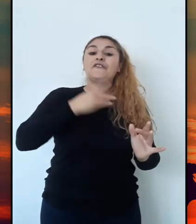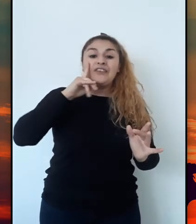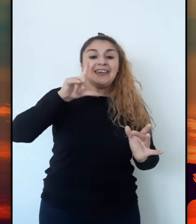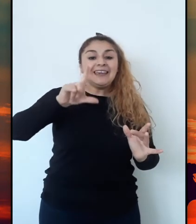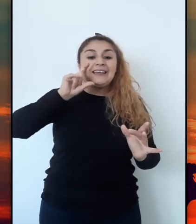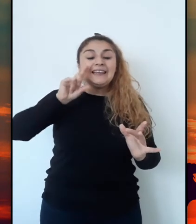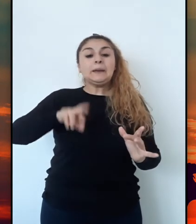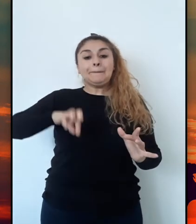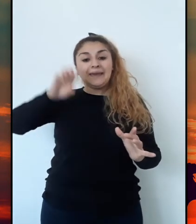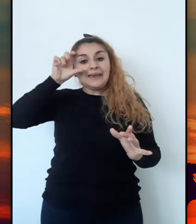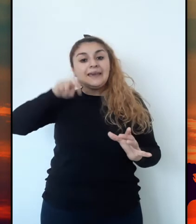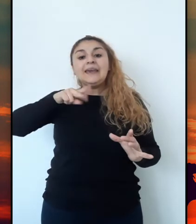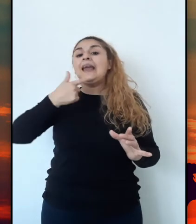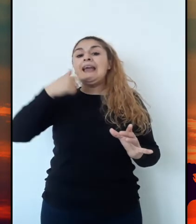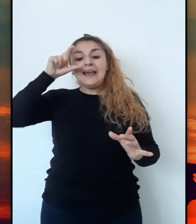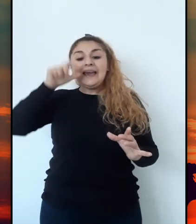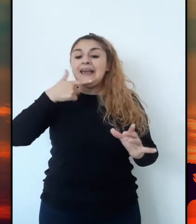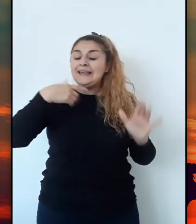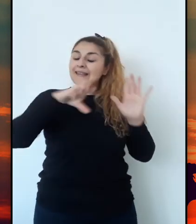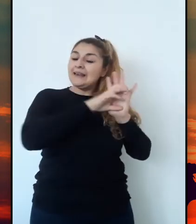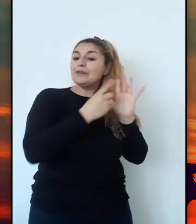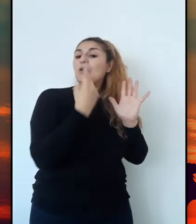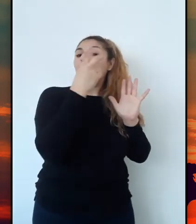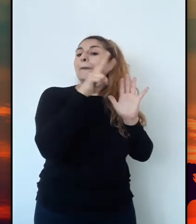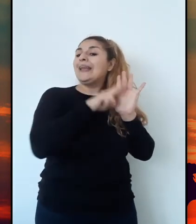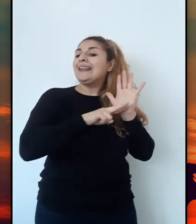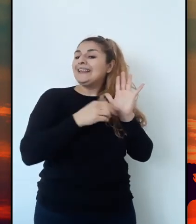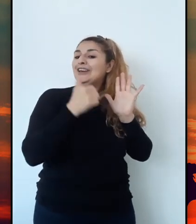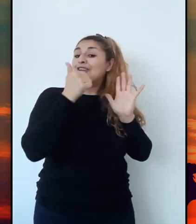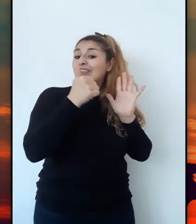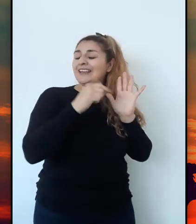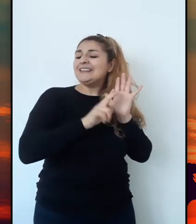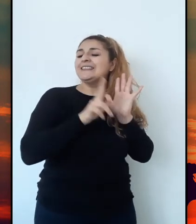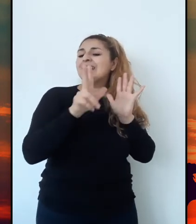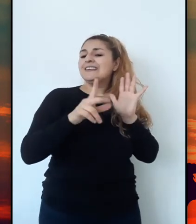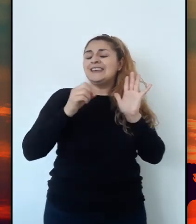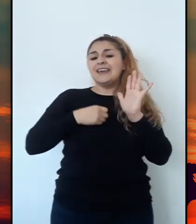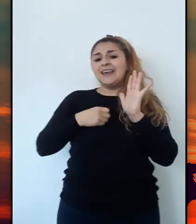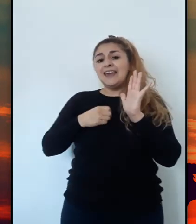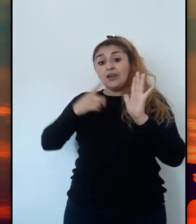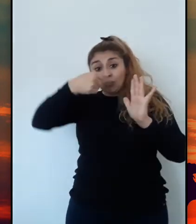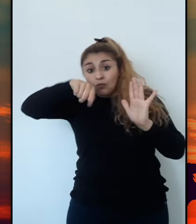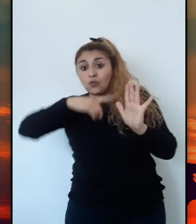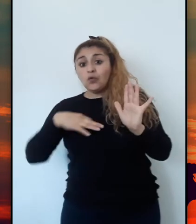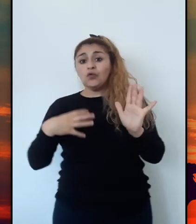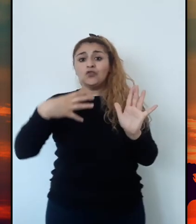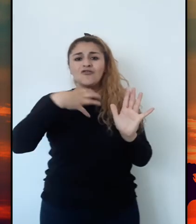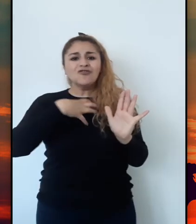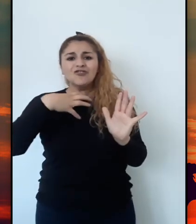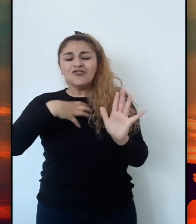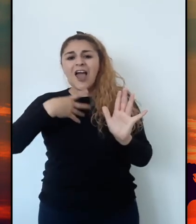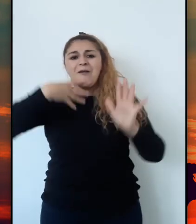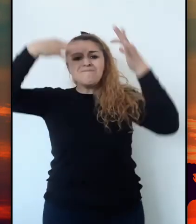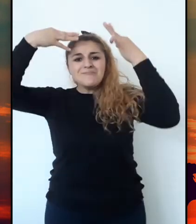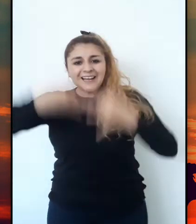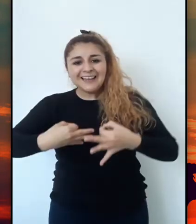Estando persuadido de esto, que el que comenzó en vosotros la buena obra la perfeccionará